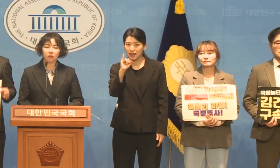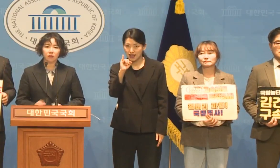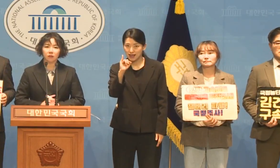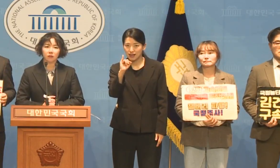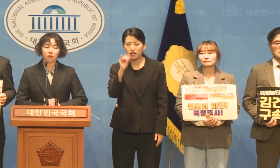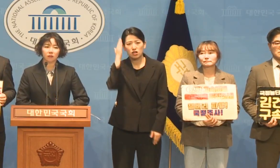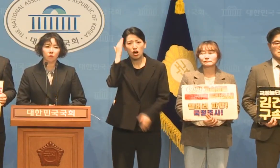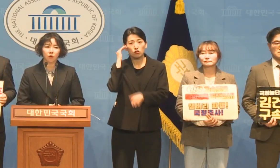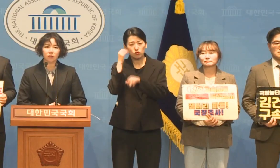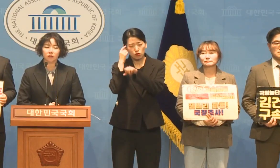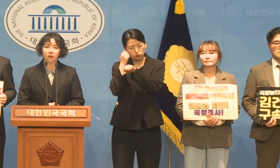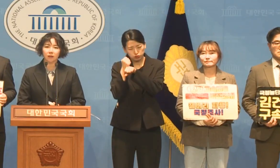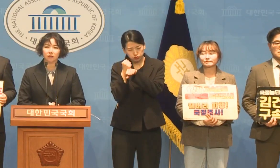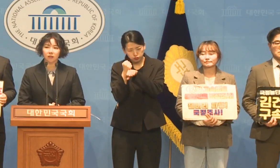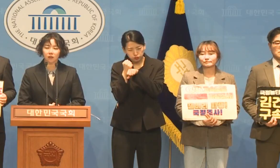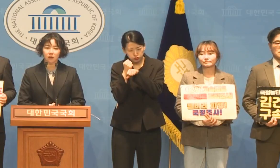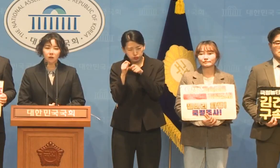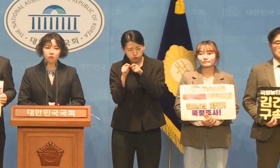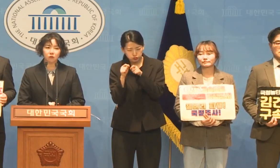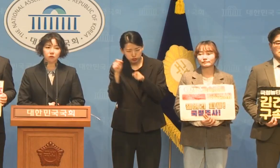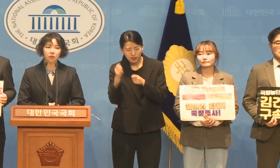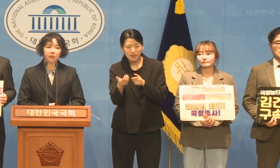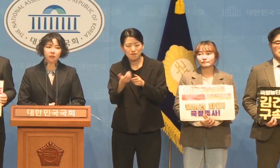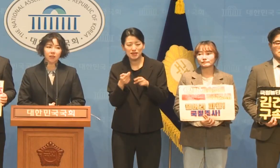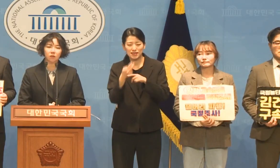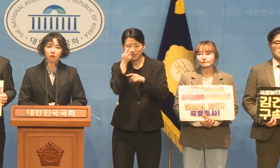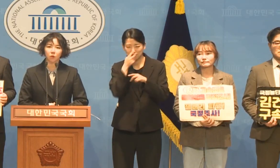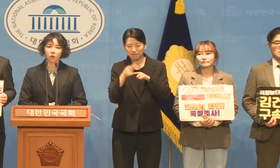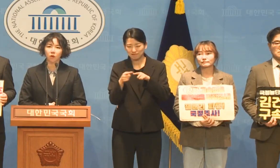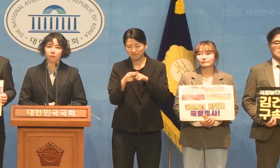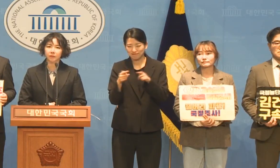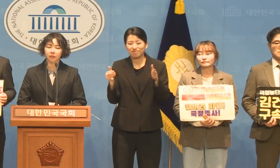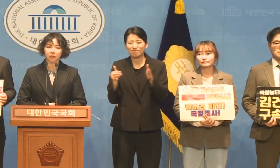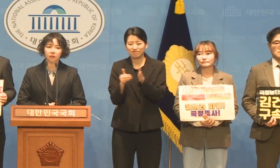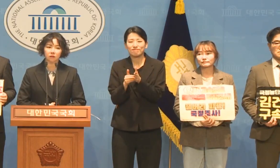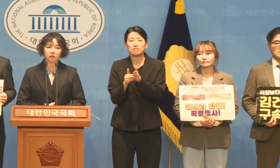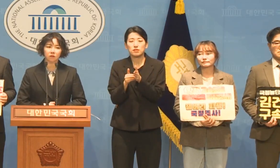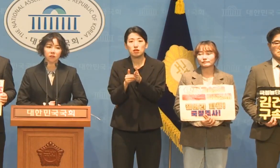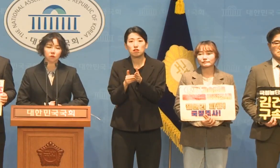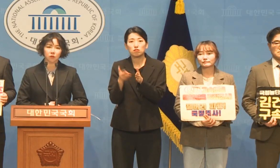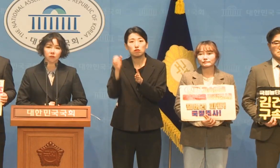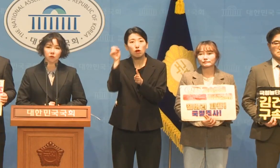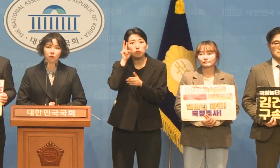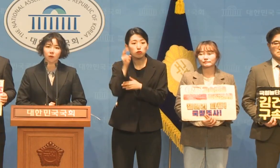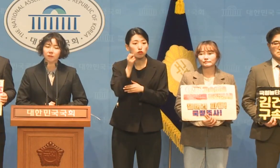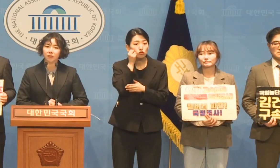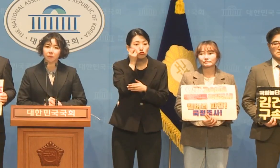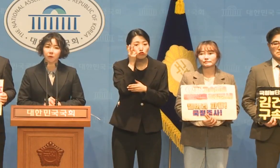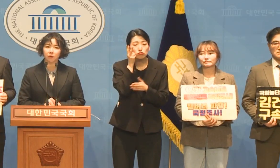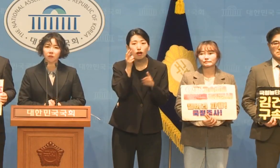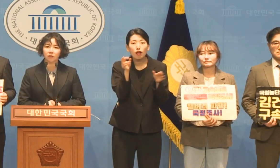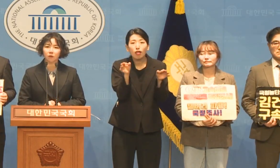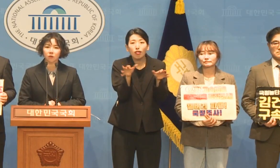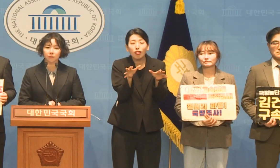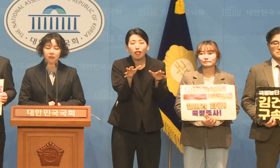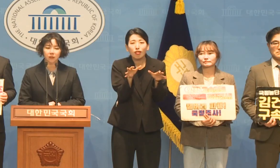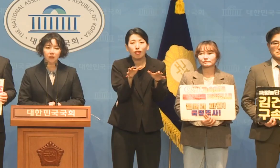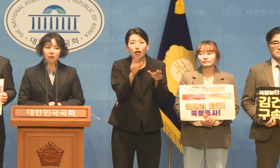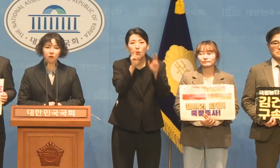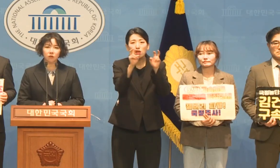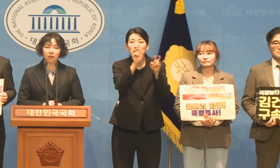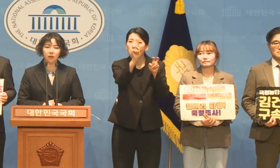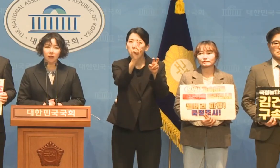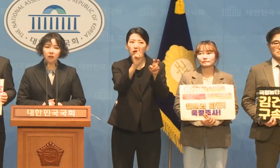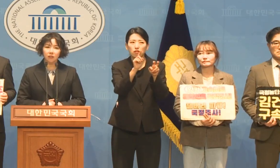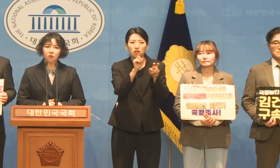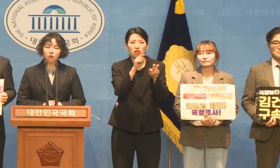연구하고 예타가 통과된 한인데 불과 2달 만에 사설 용역 업체가 의견을 제출했던 이유로 갑자기 변경된 사건입니다.